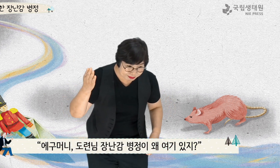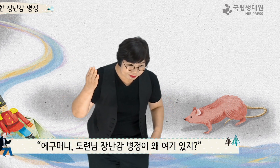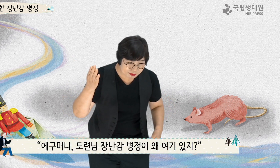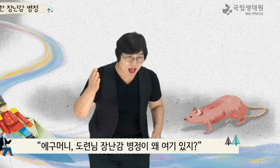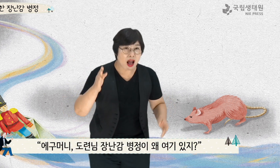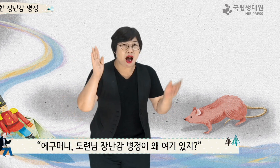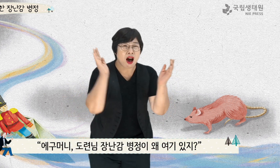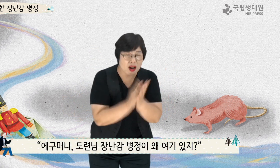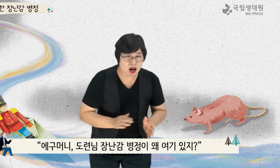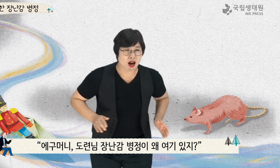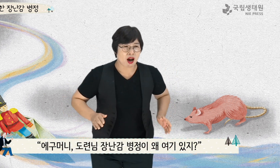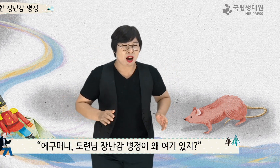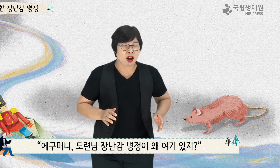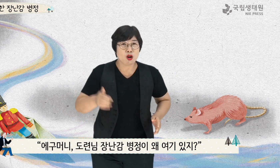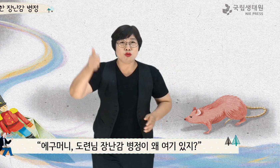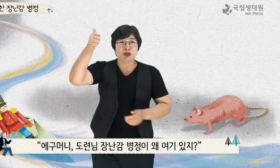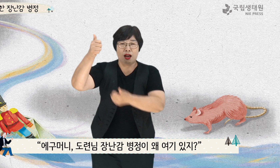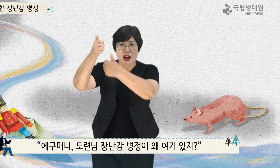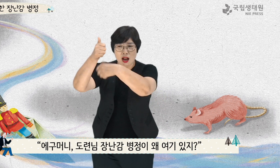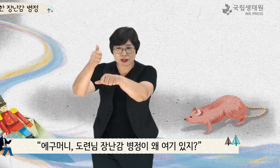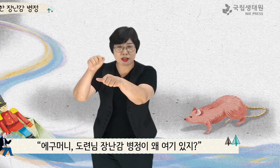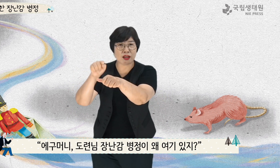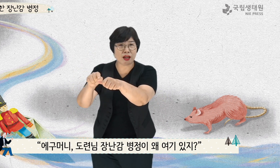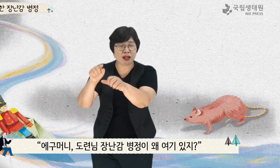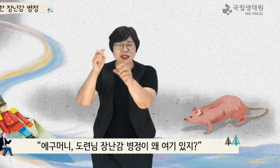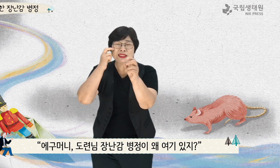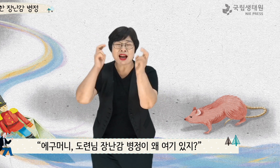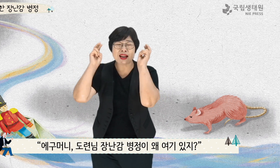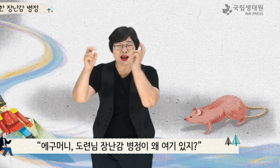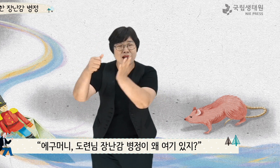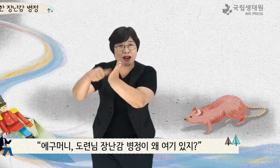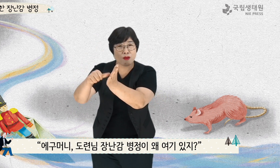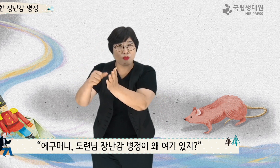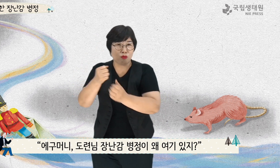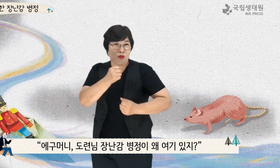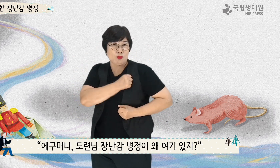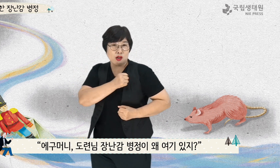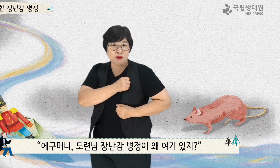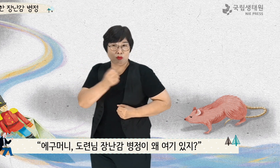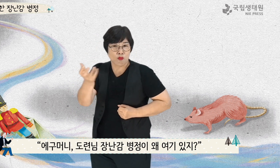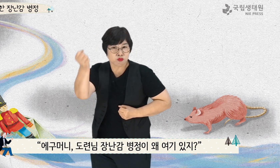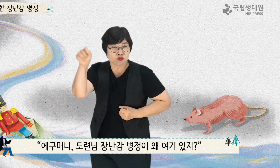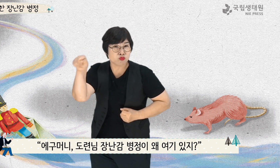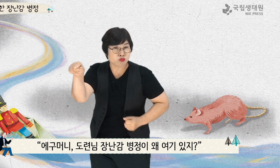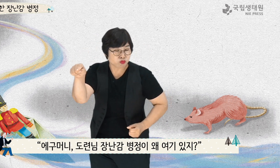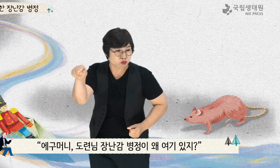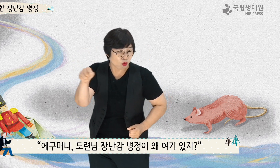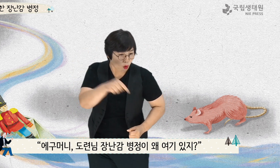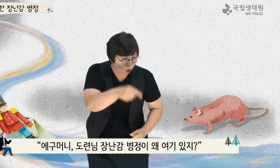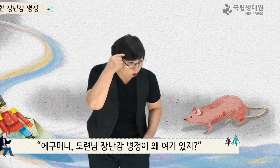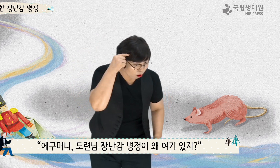에구머니, 도련님 장난감 병정이 왜 여기 있지?